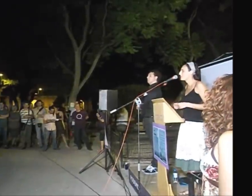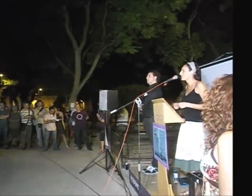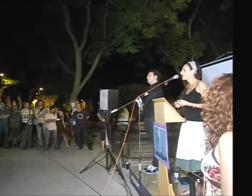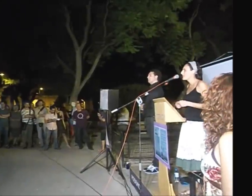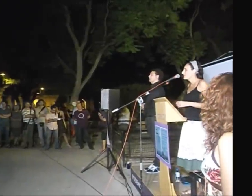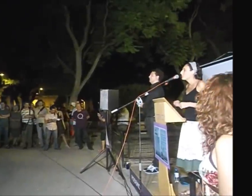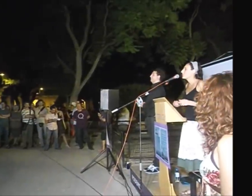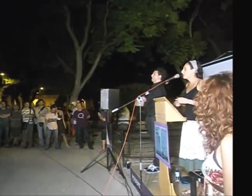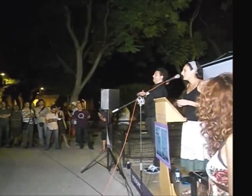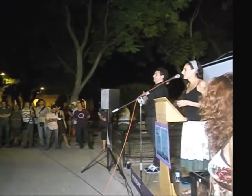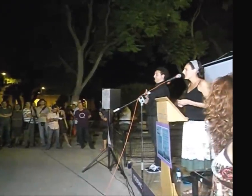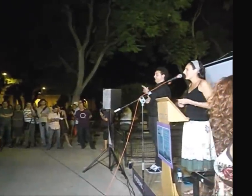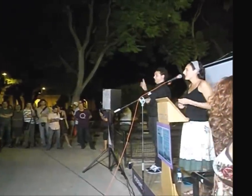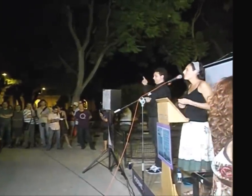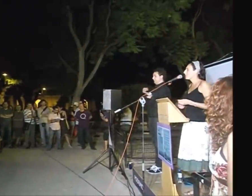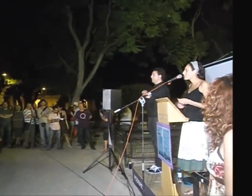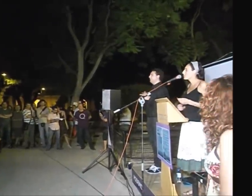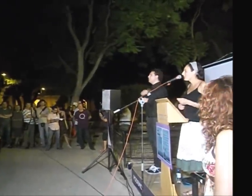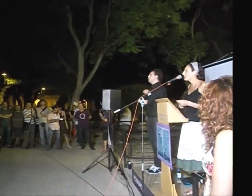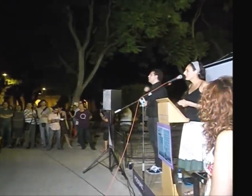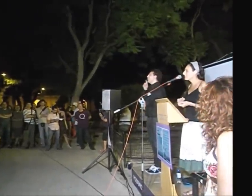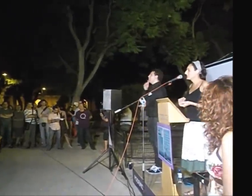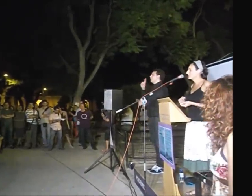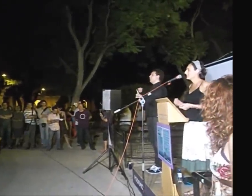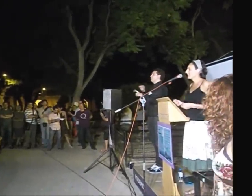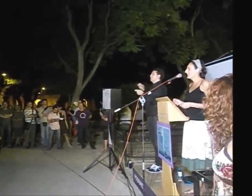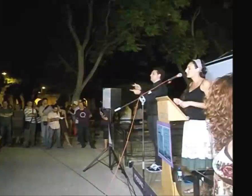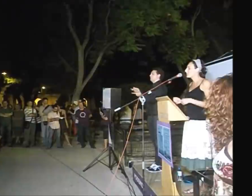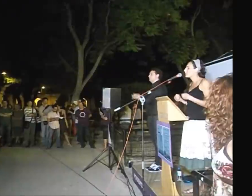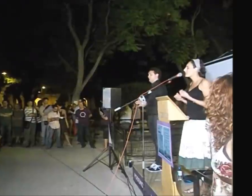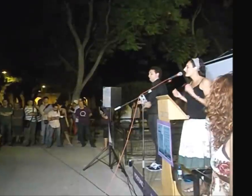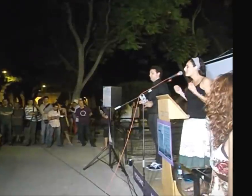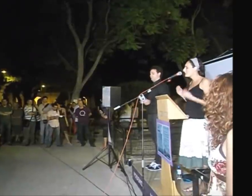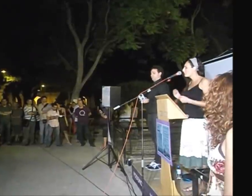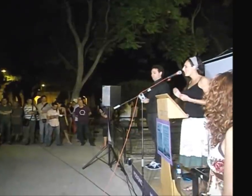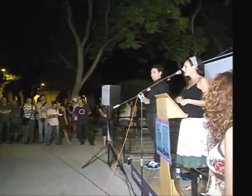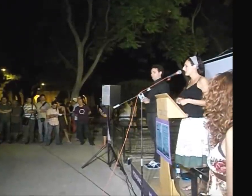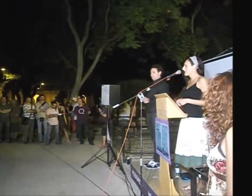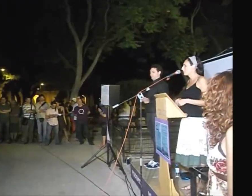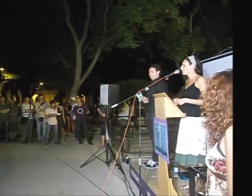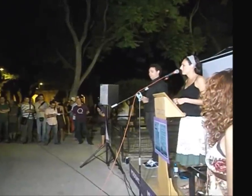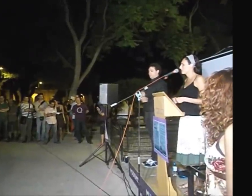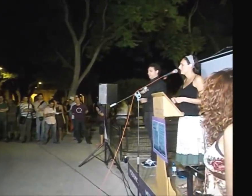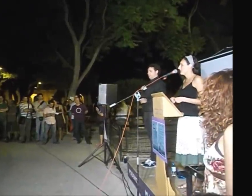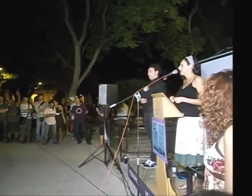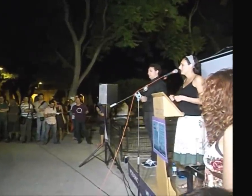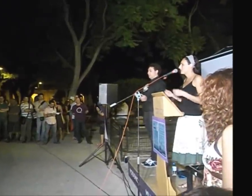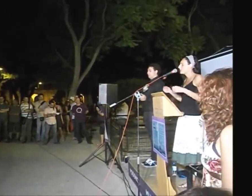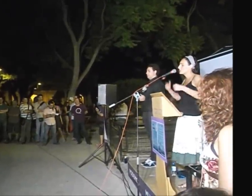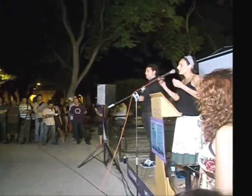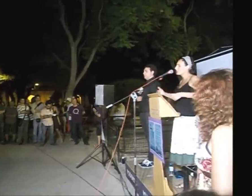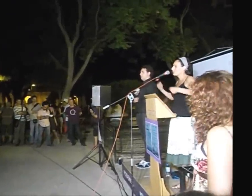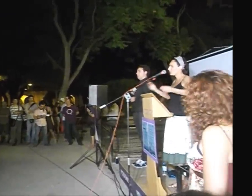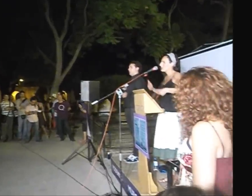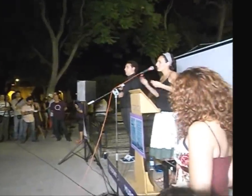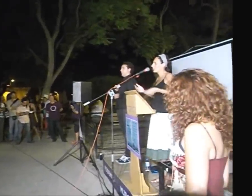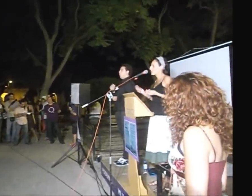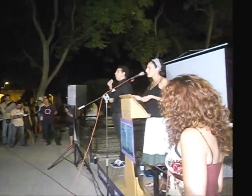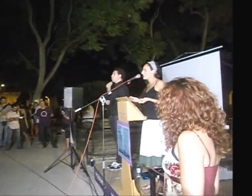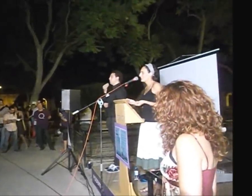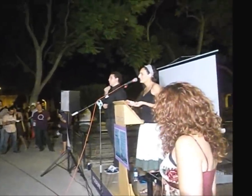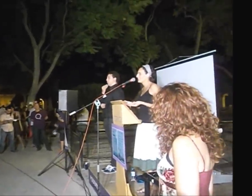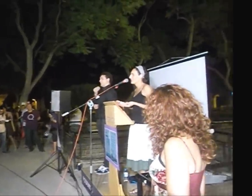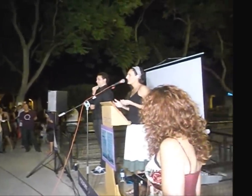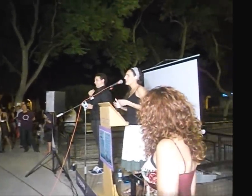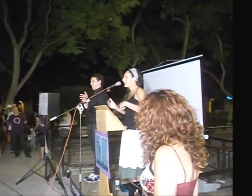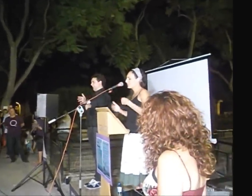nosotros? Bueno, pues como consumidores es donde más poder tenemos. Todos estamos consumiendo todos